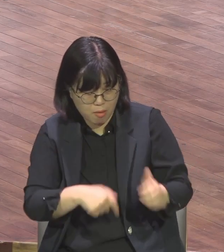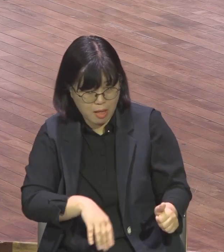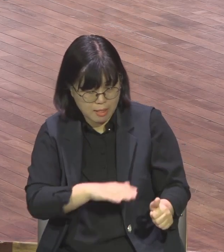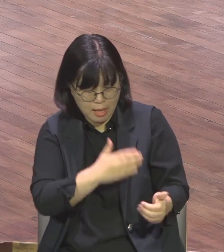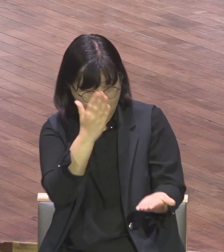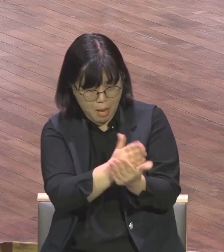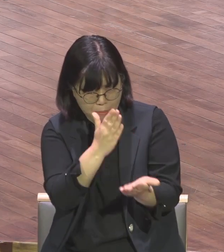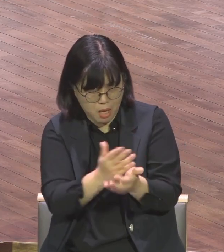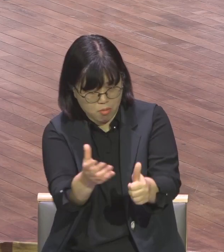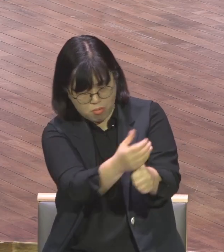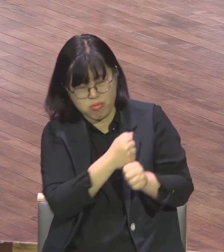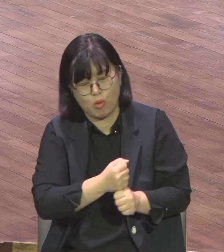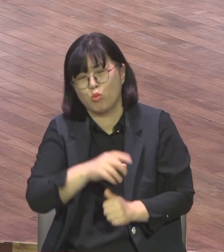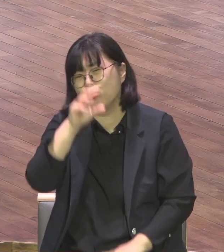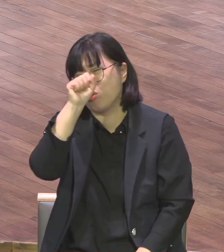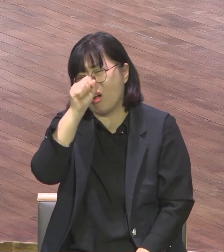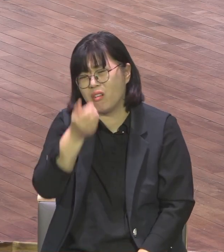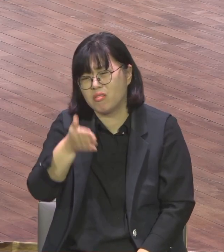저 MBS 같이 가요.